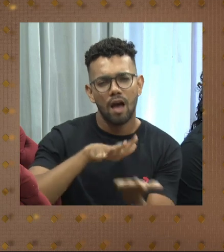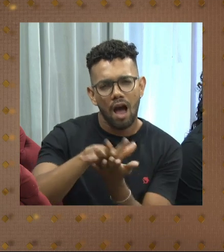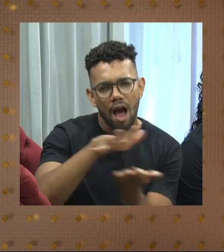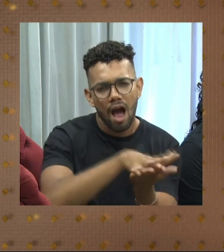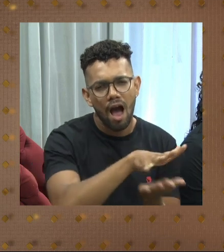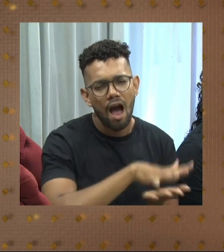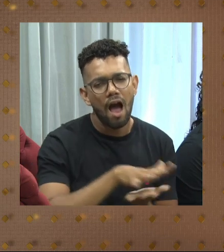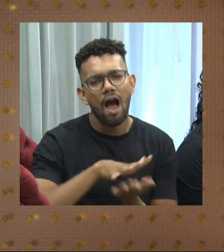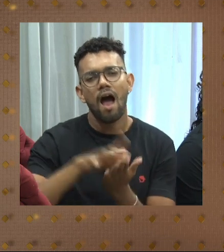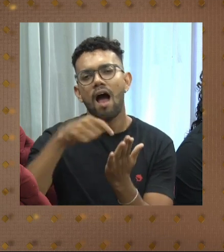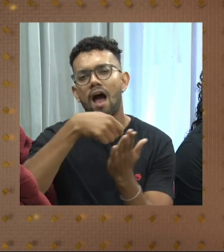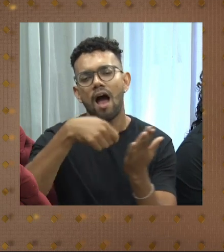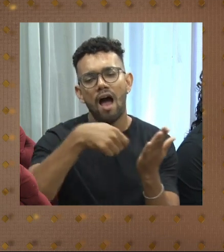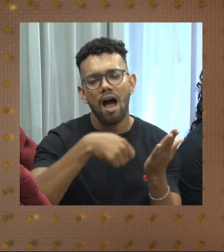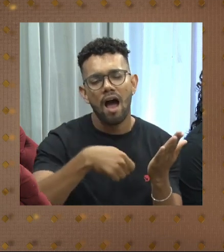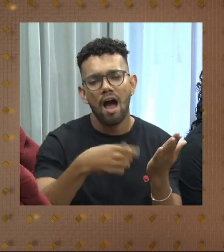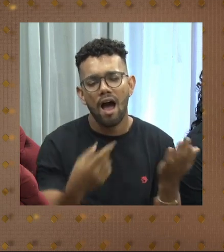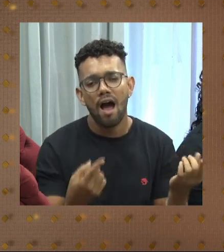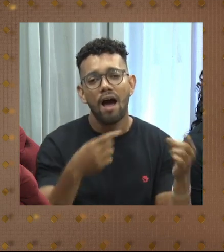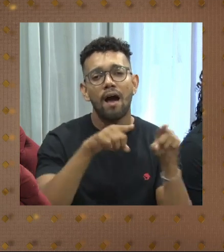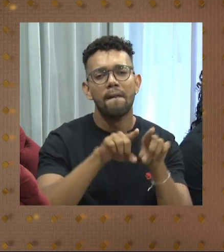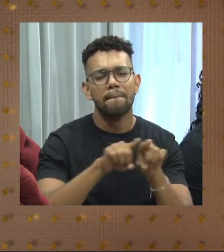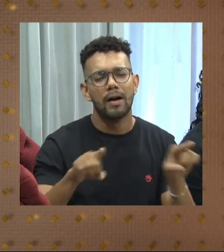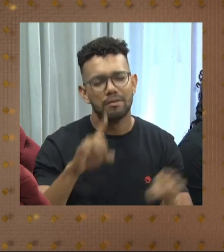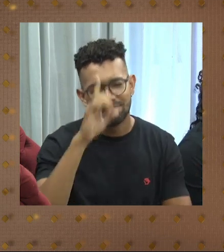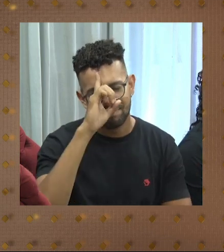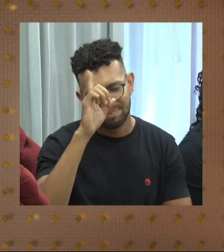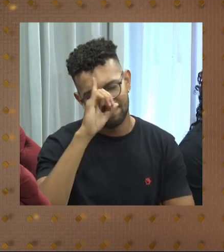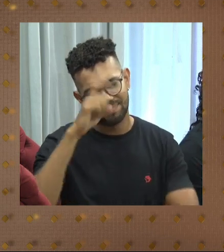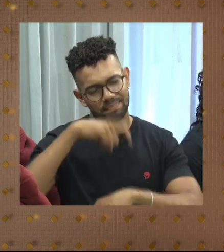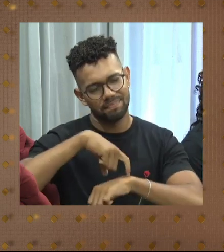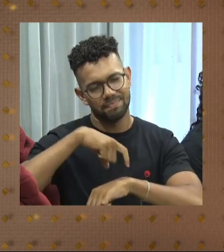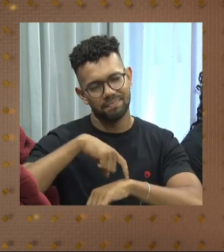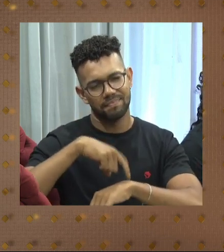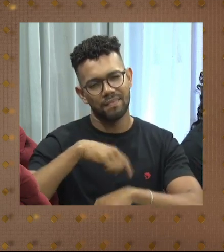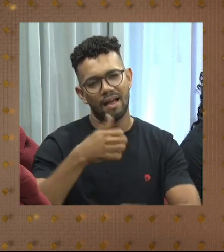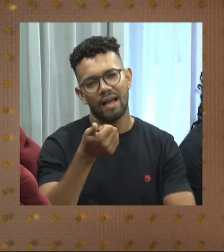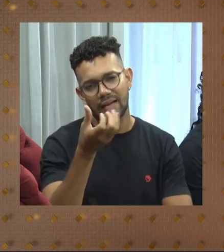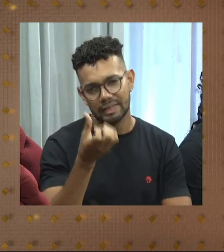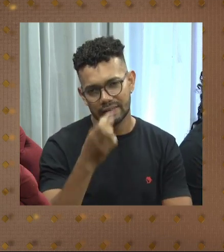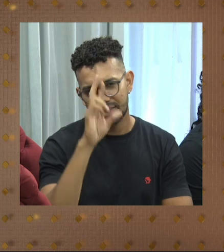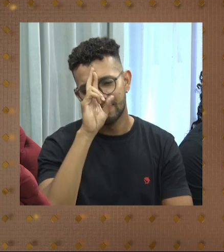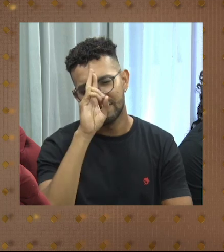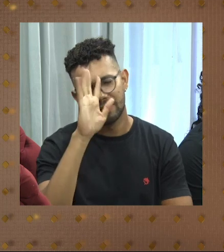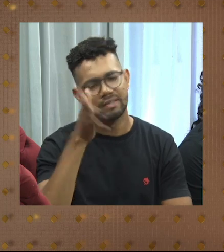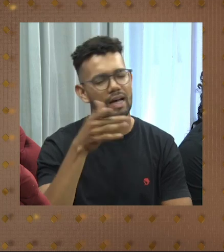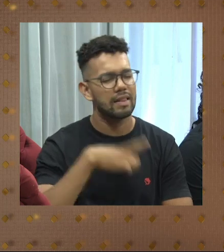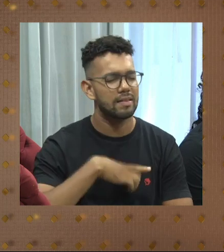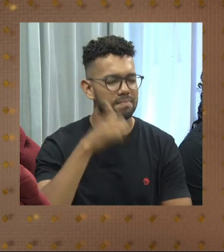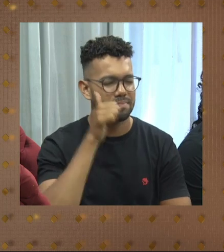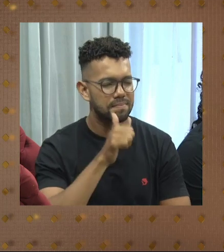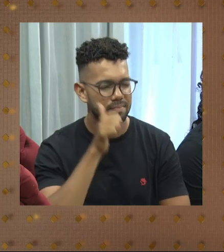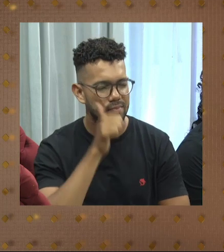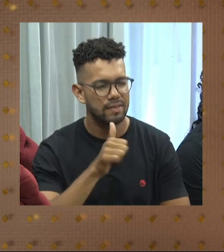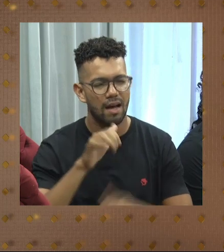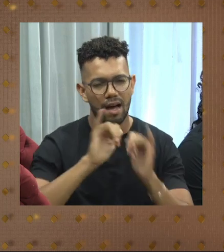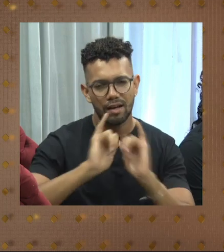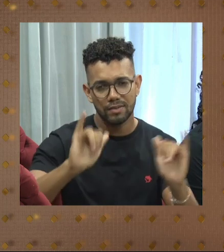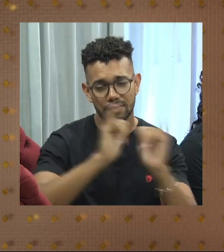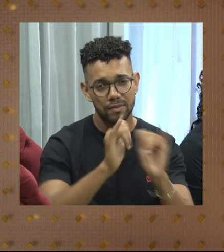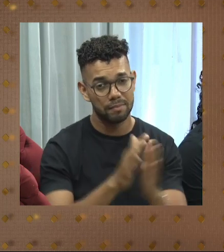das escritoras associadas. Olha que beleza. Todos os dias, a partir das 18 horas, tem uma mulher piauiense publicando e falando sobre a sua